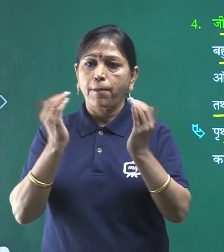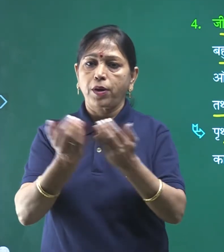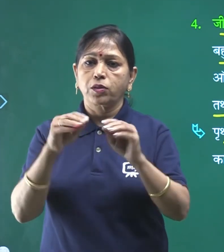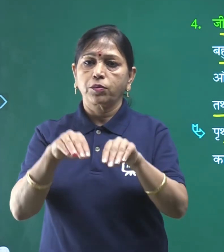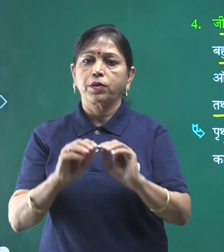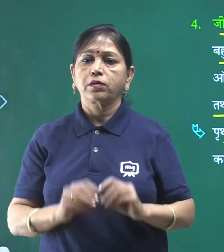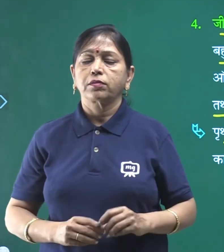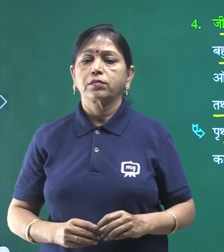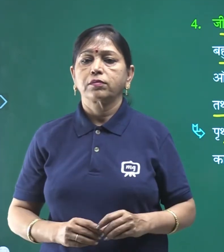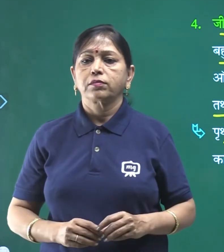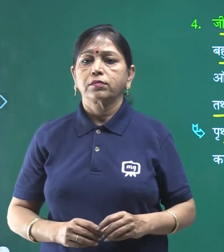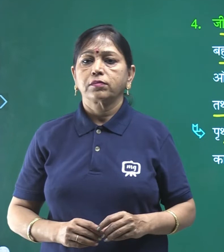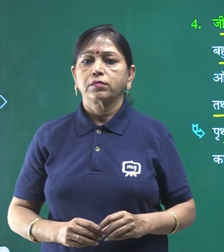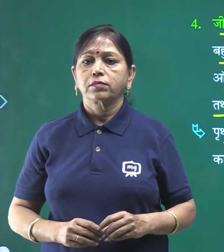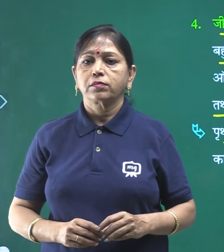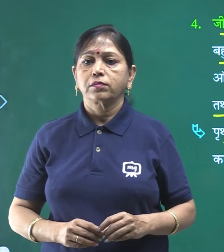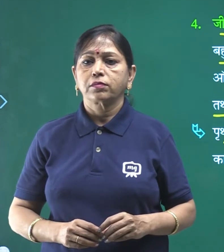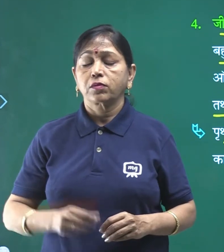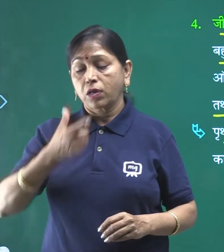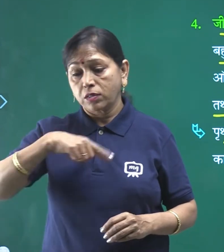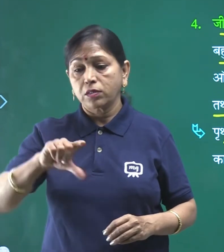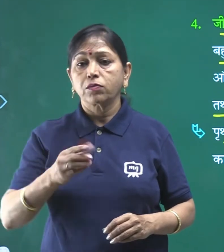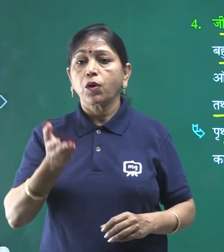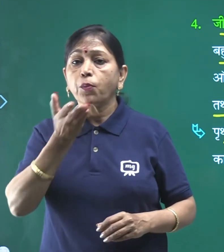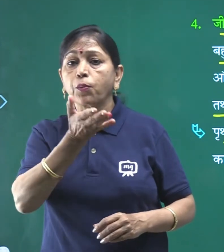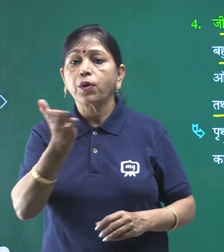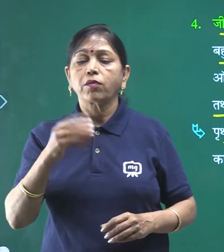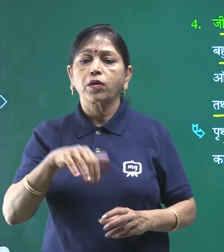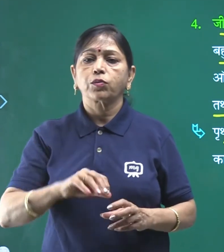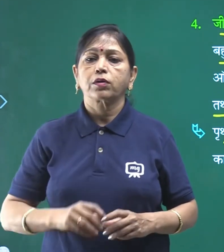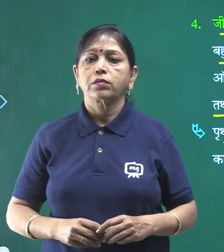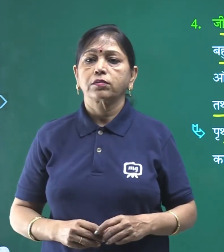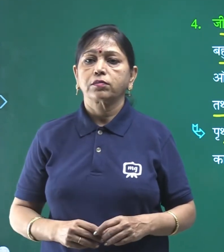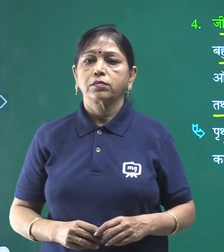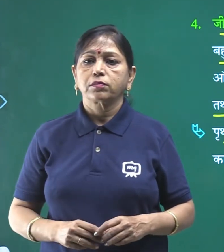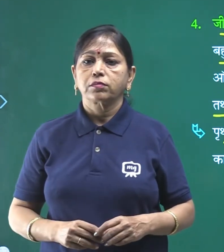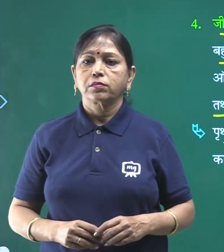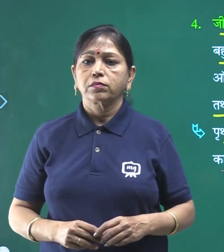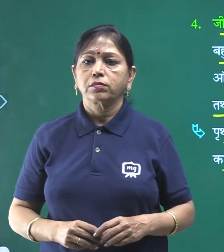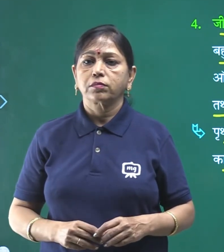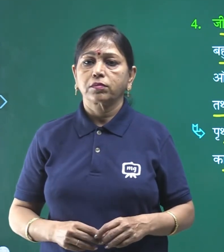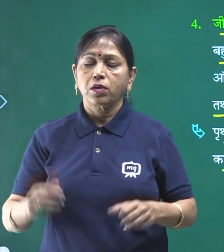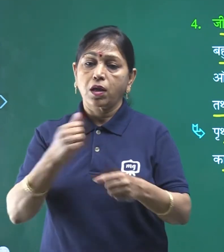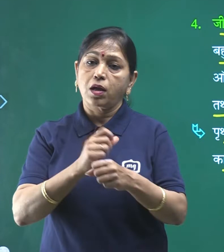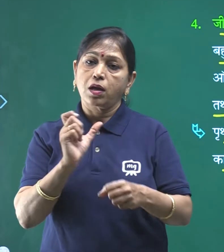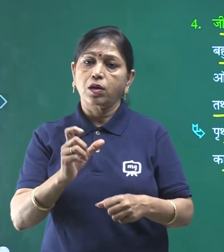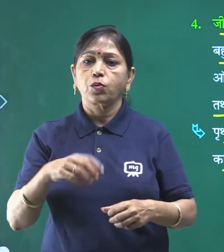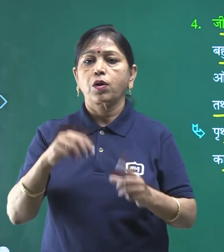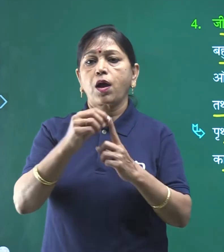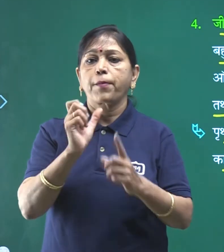पर जीवन भाइयों के लिए के गड्ढों का परिणाम